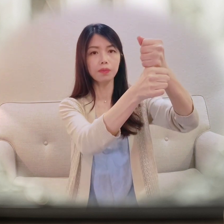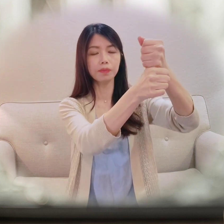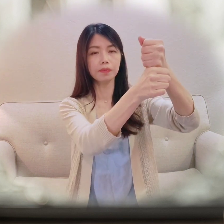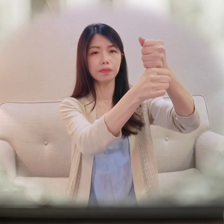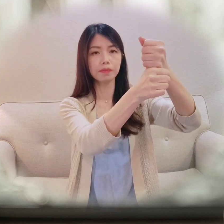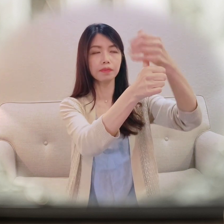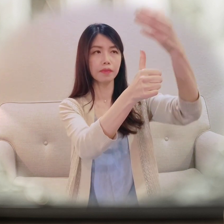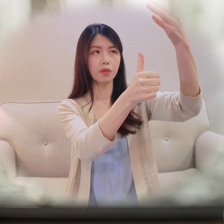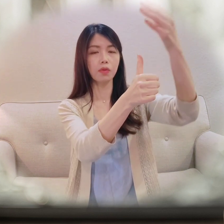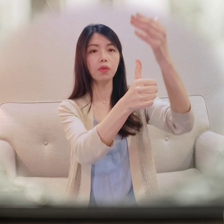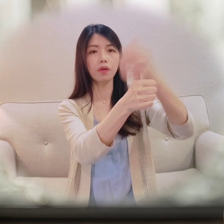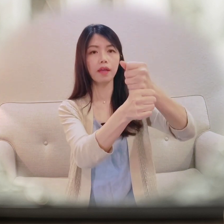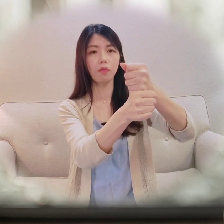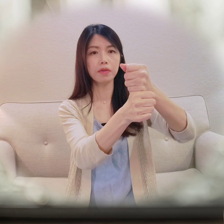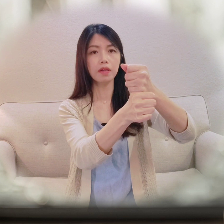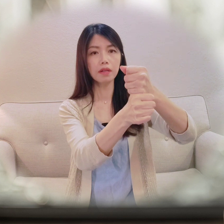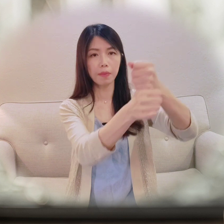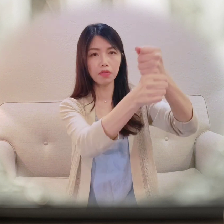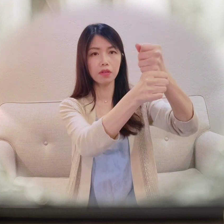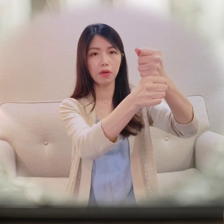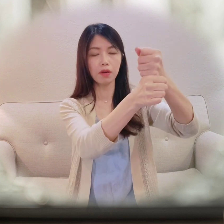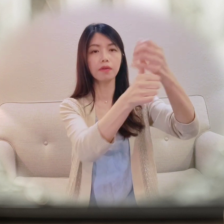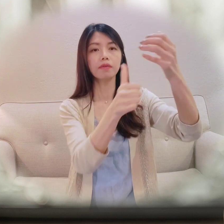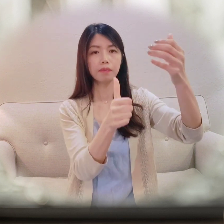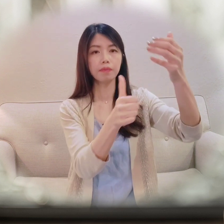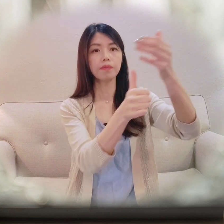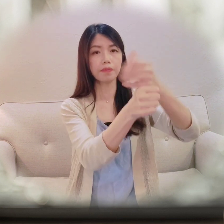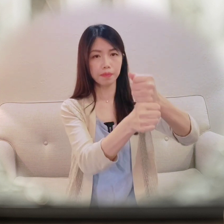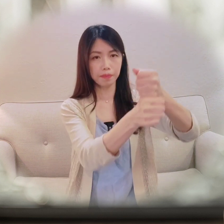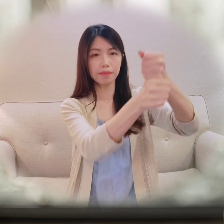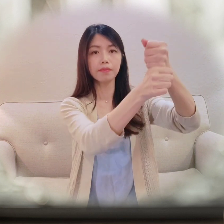붙드시고 이 손으로 내 엄지를 잡아주시는 거예요.